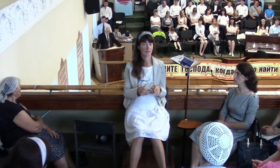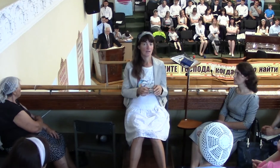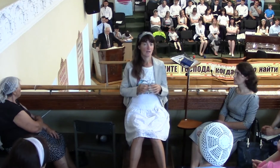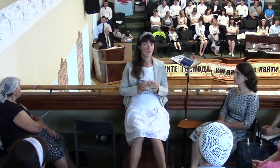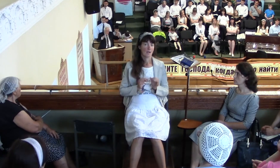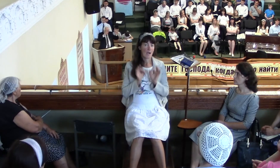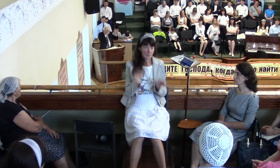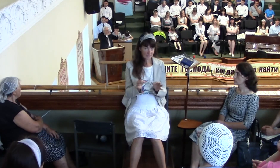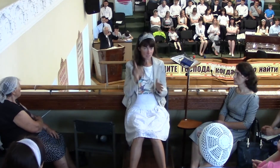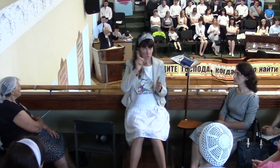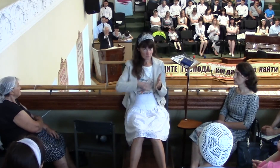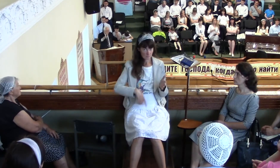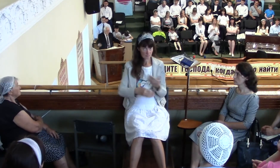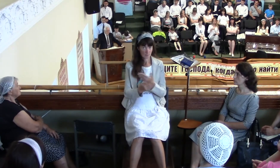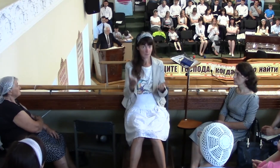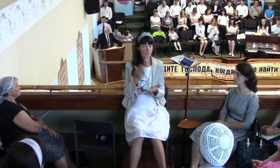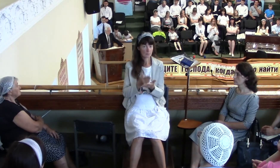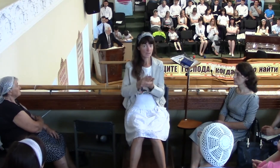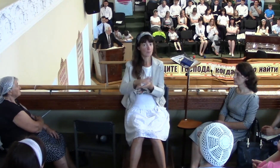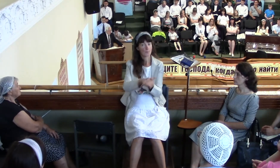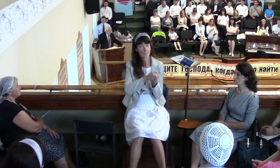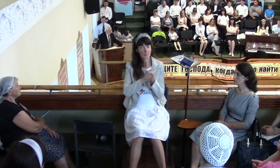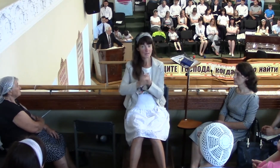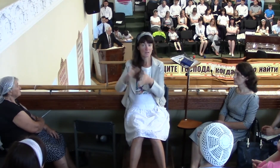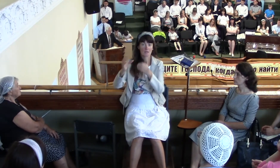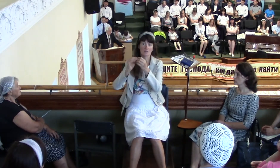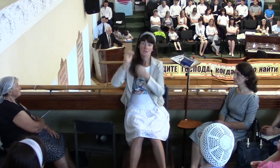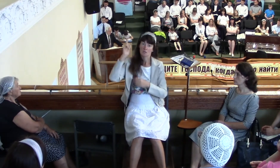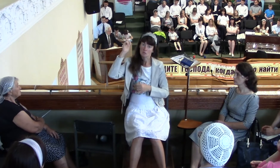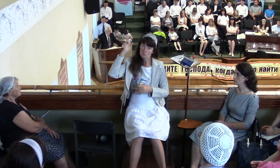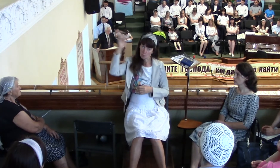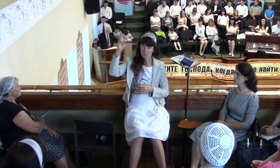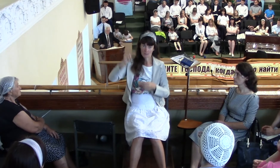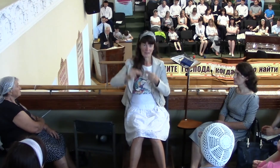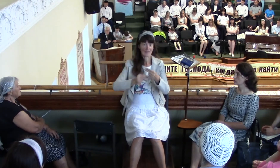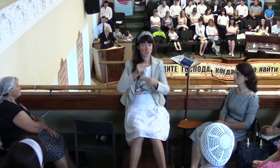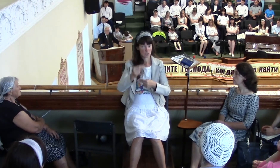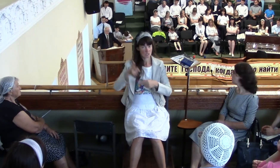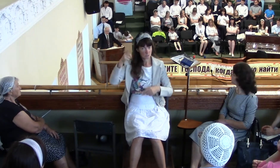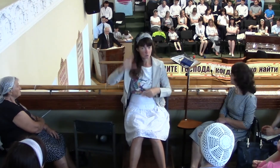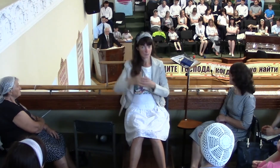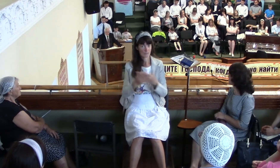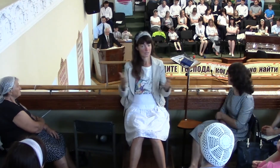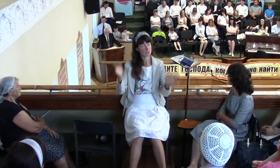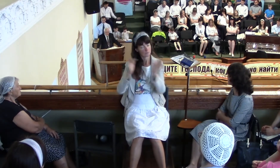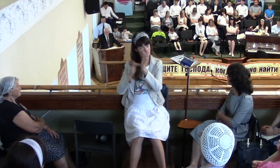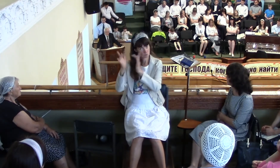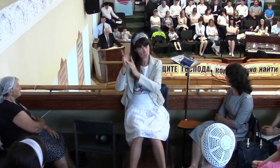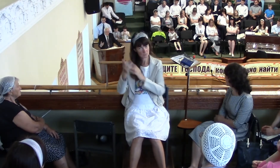оправдавшись верой, мы имеем мир с Богом через Господа нашего Иисуса Христа. Да испытывает себя